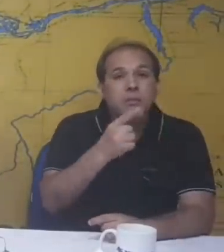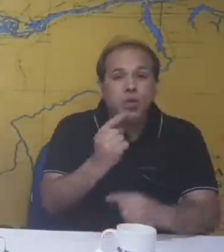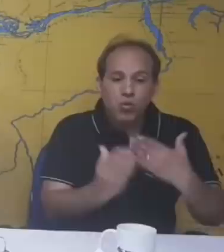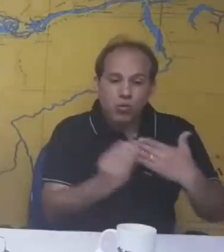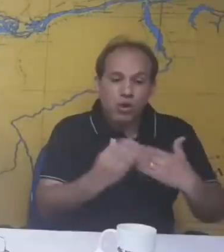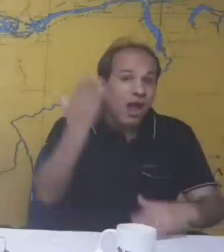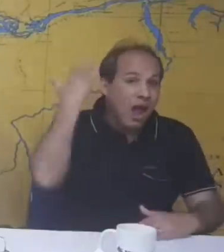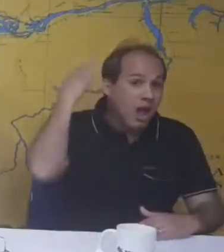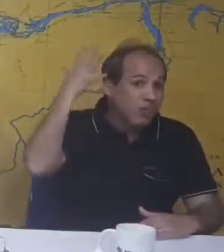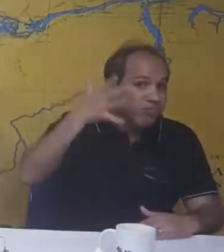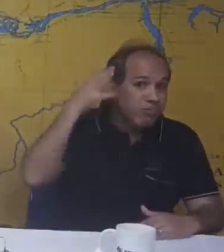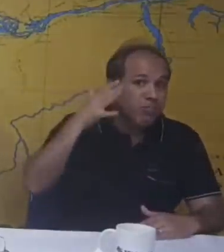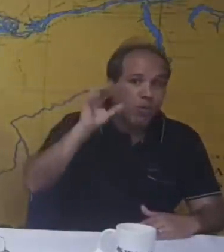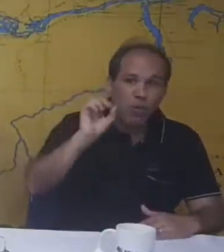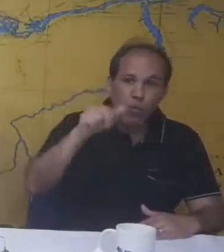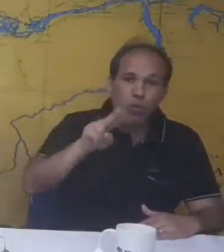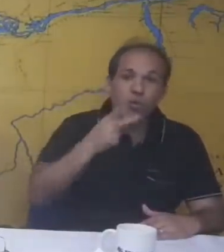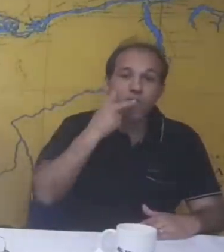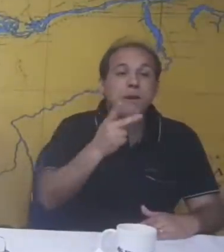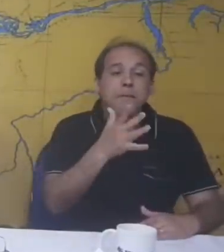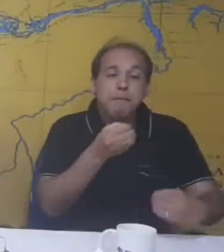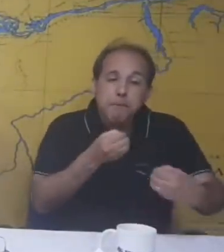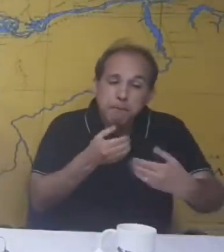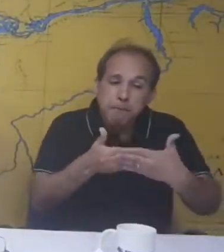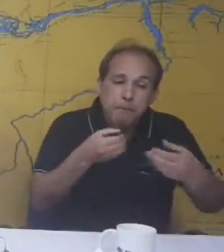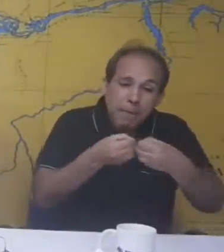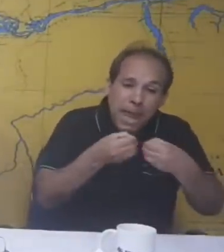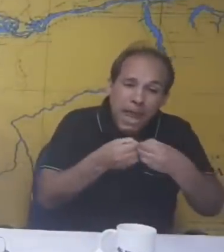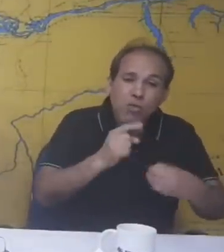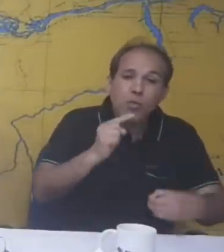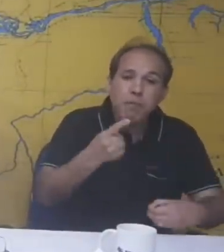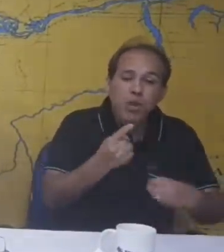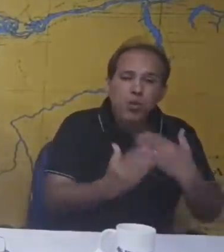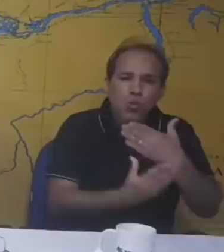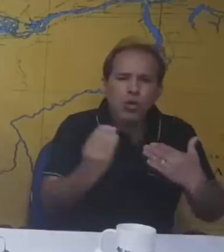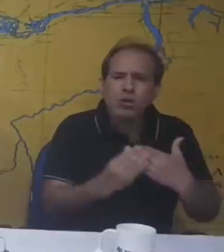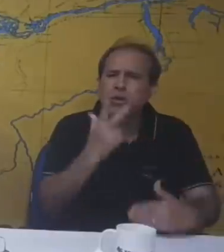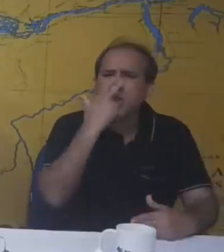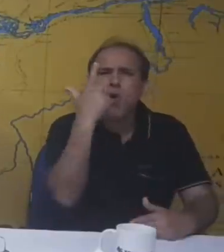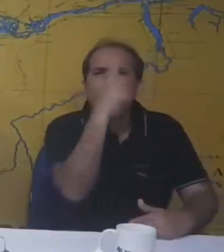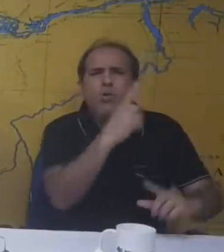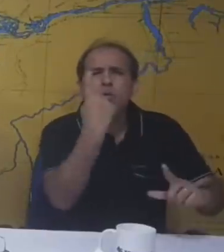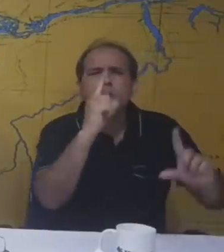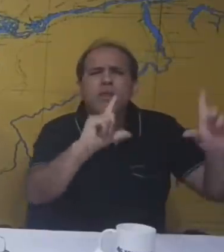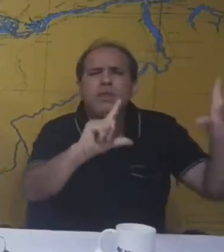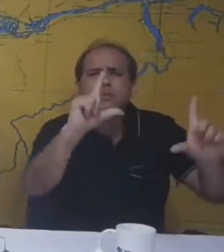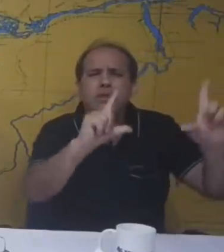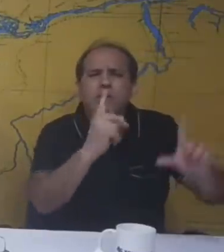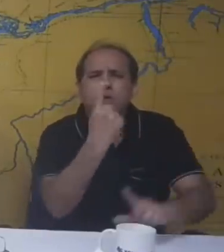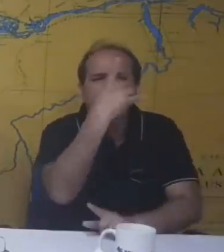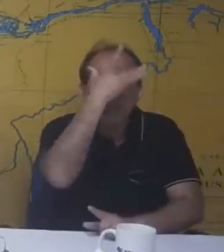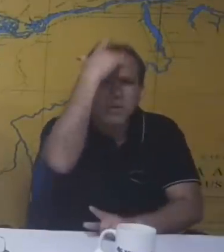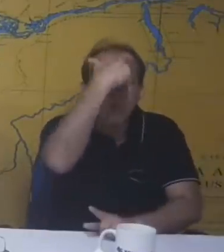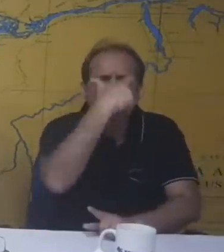eu fiz o discurso para a ONU, eu falei... Próximo de $1,000, né? Teve até... Qual a televisão foi uma